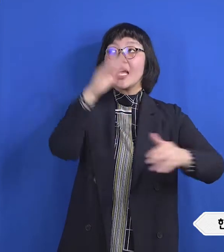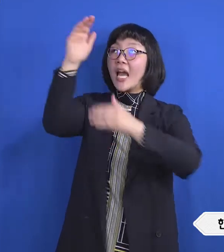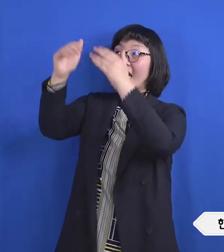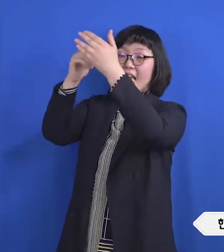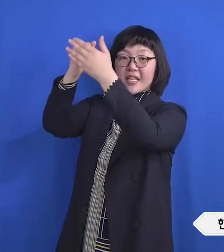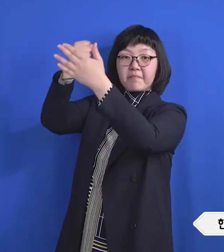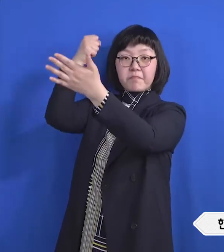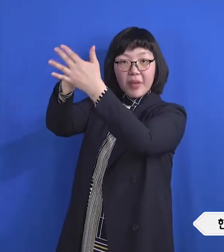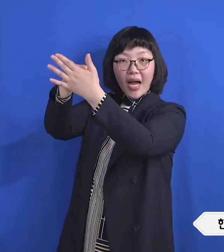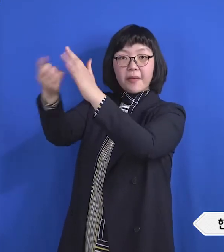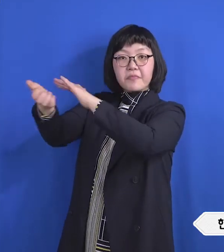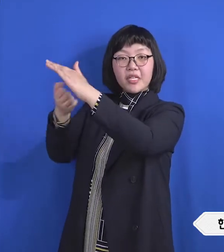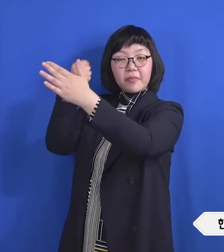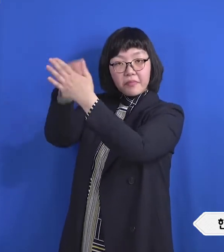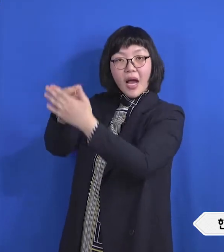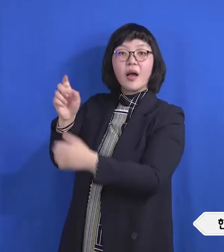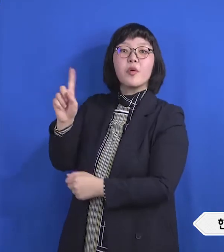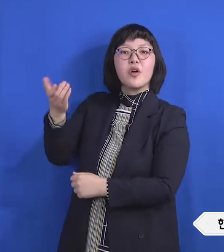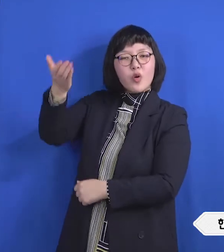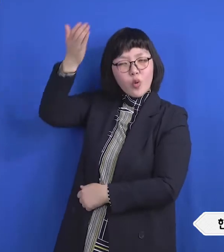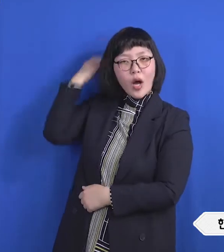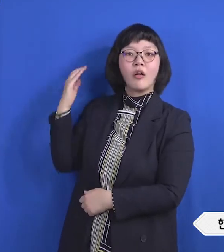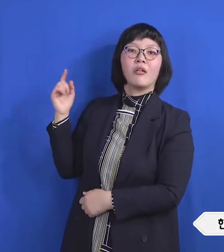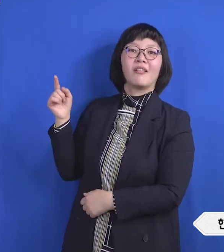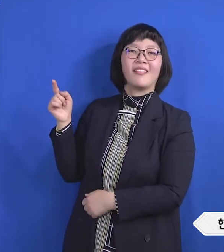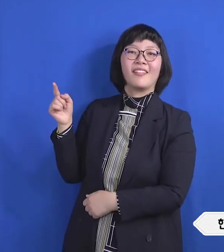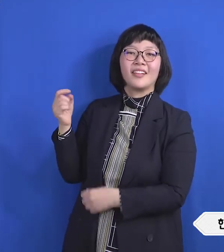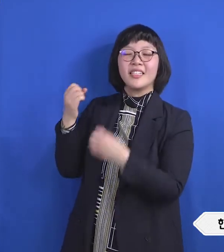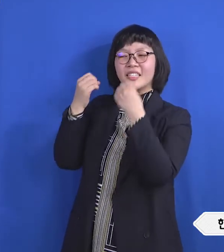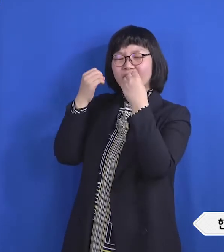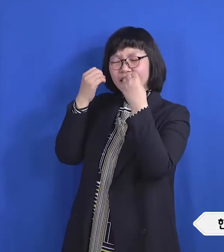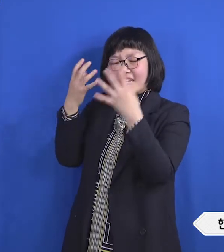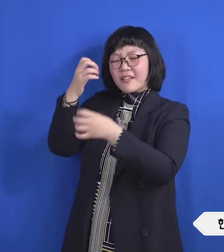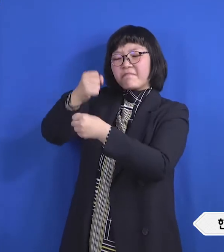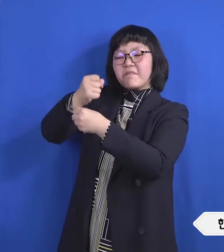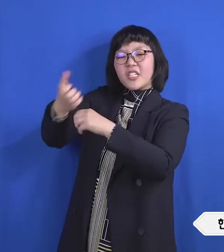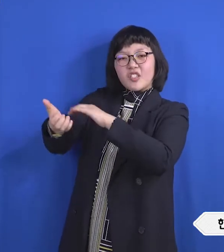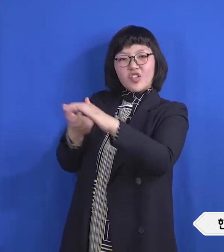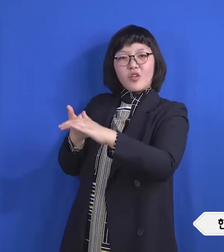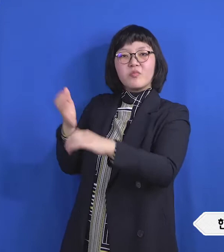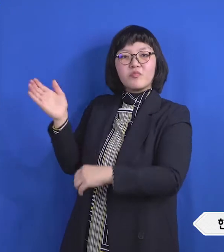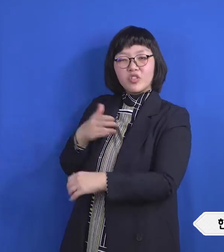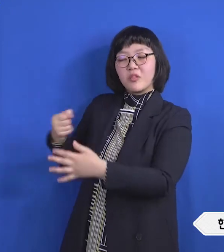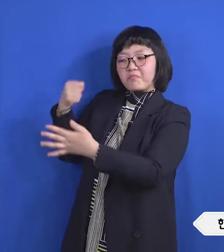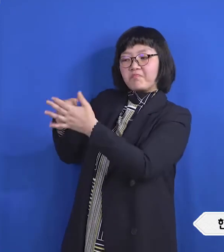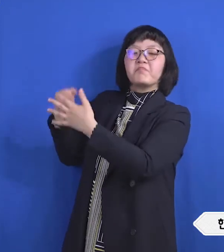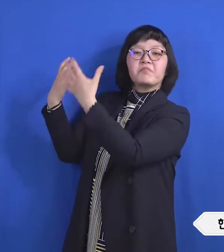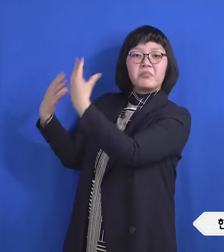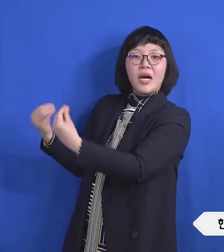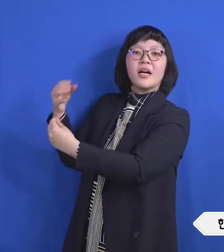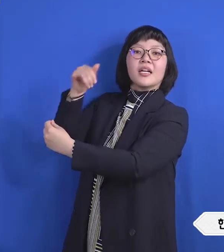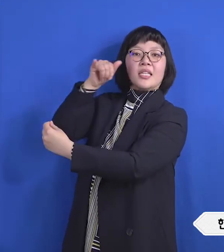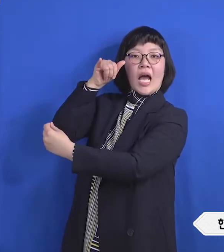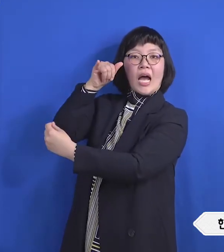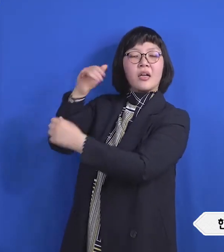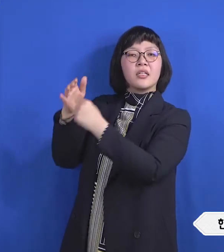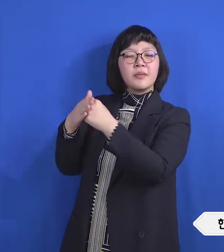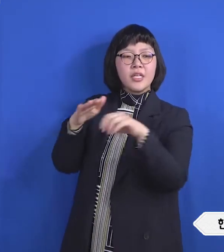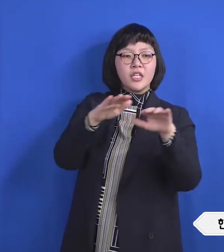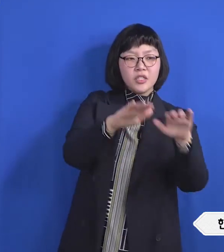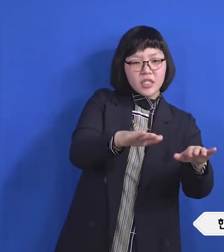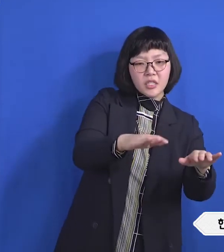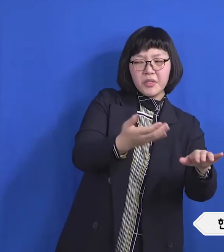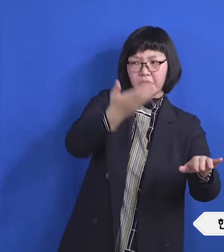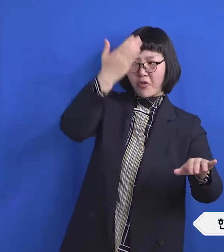과거다. 창세전에 예정했으니까 뭐 아주 과거지요. 그러면 현재가 과거를 변경할